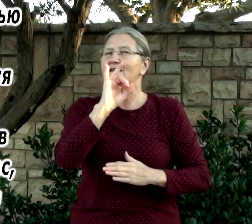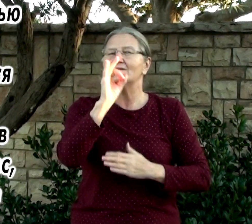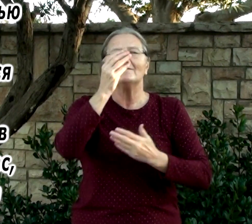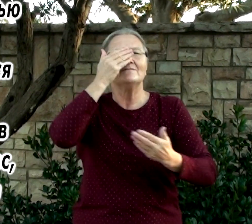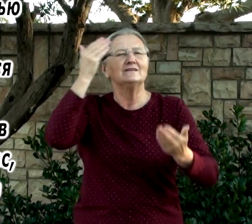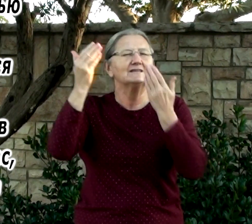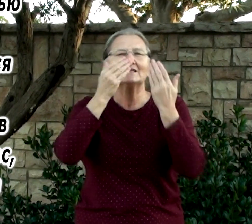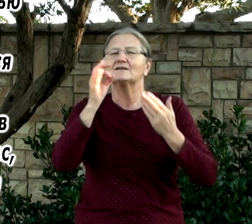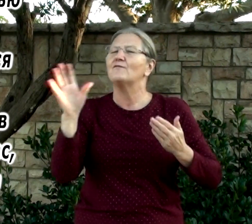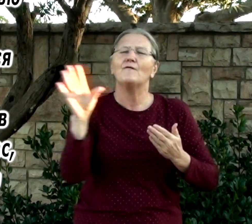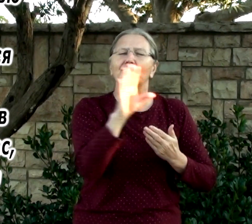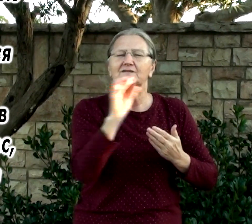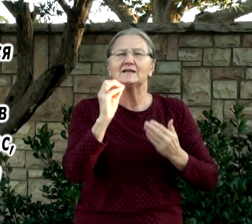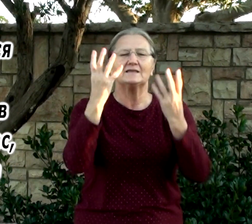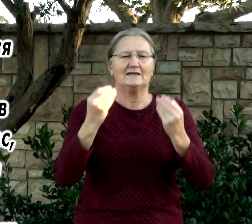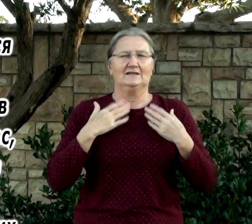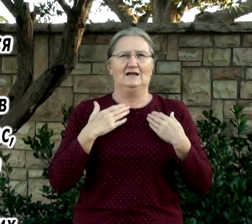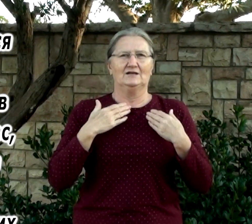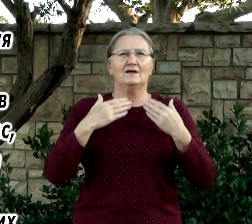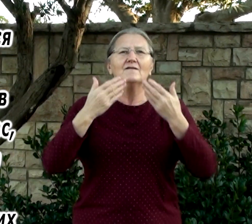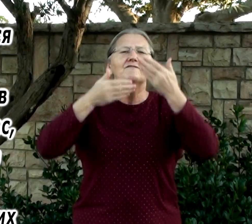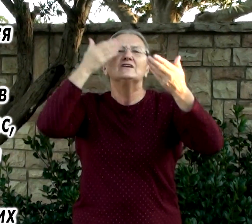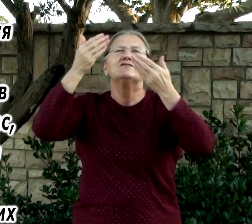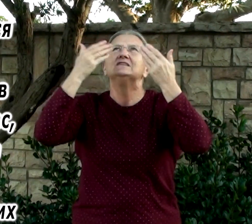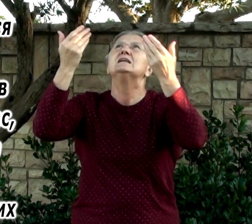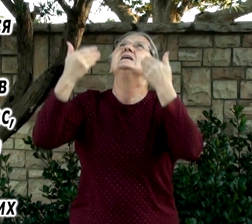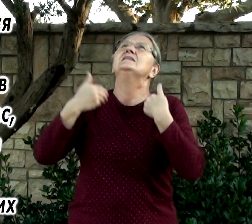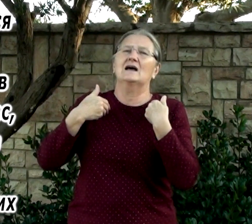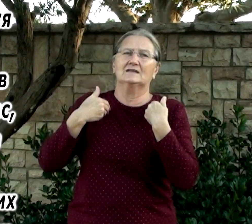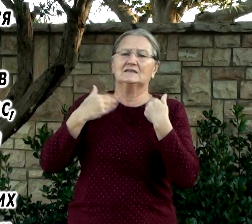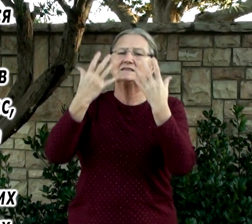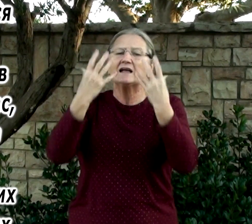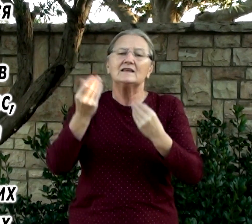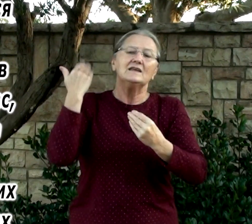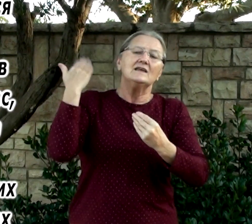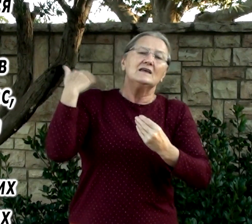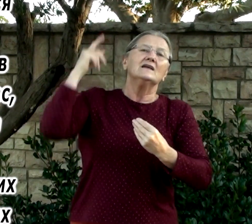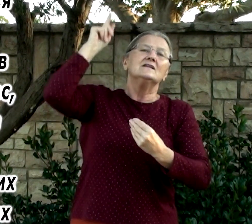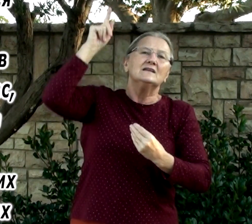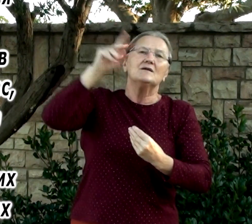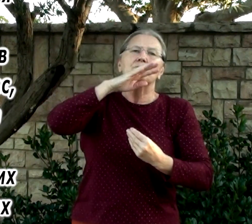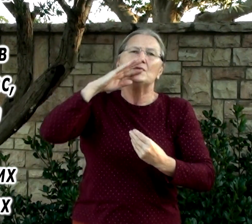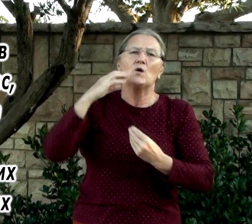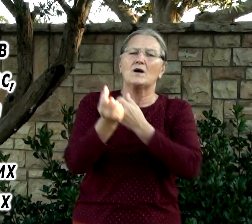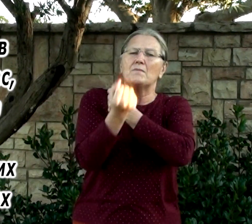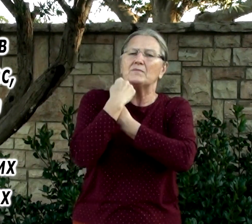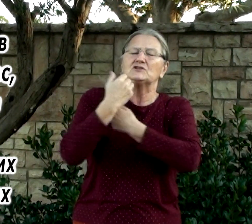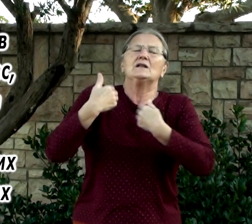веселиться во все дни наши. Возвесели нас за дни, в которые Ты поражал нас,